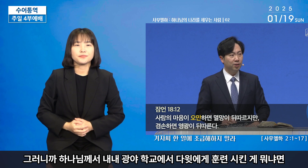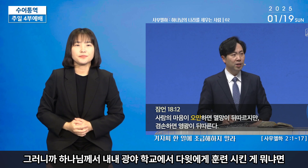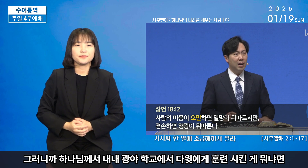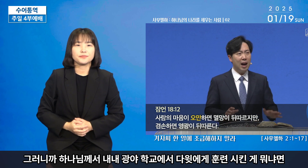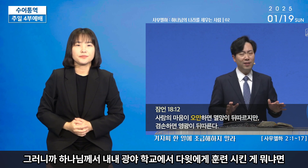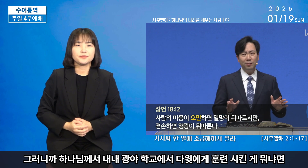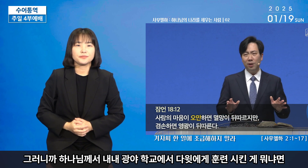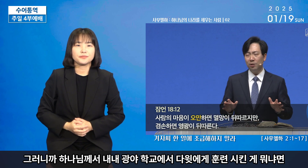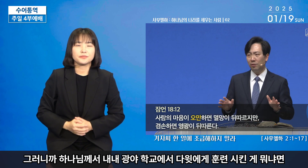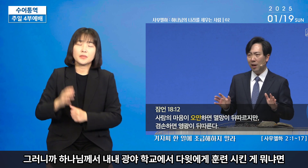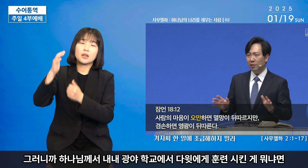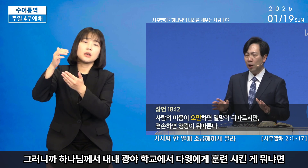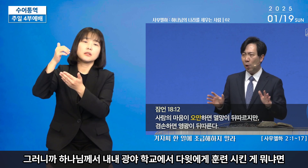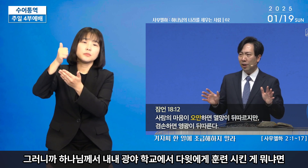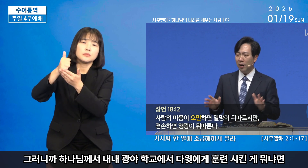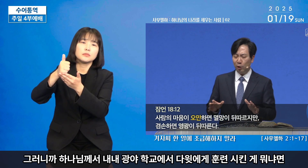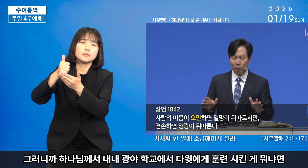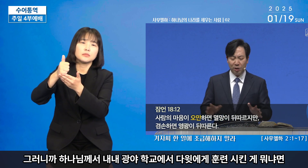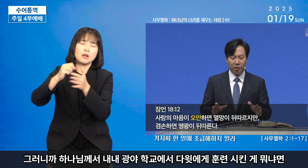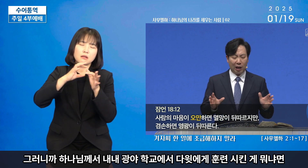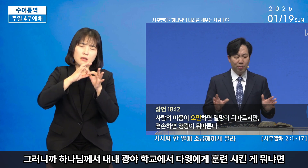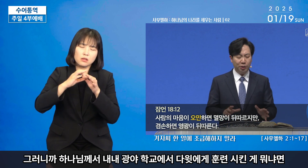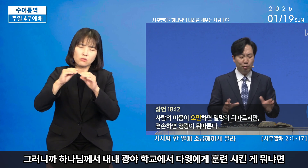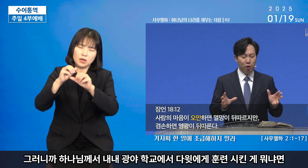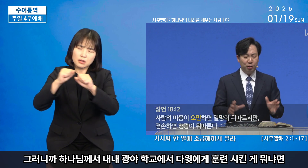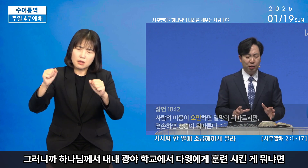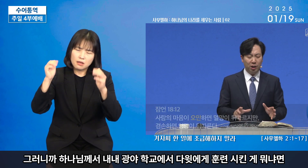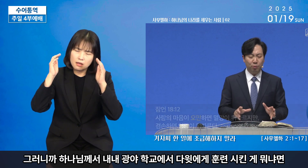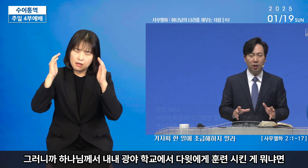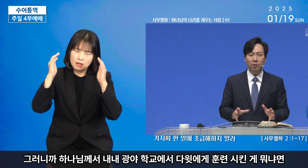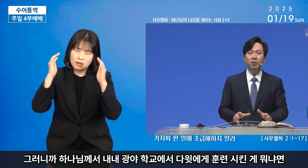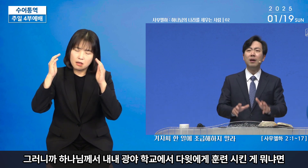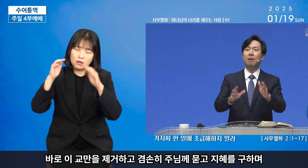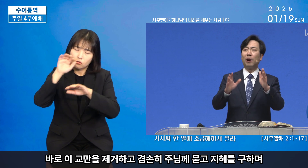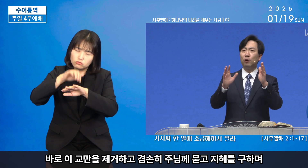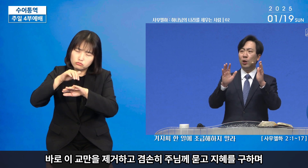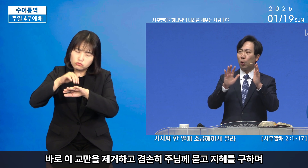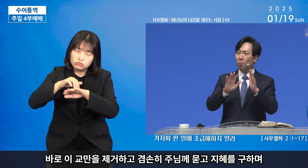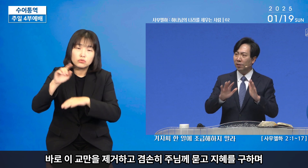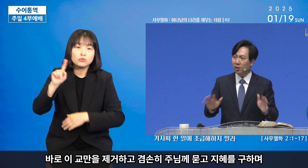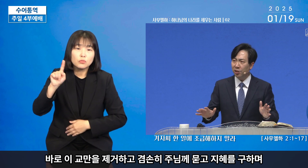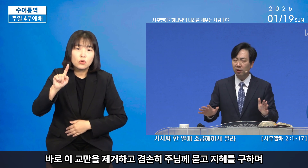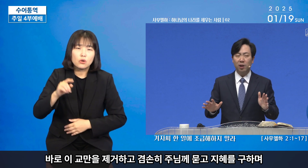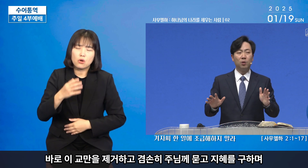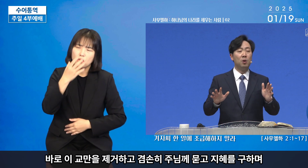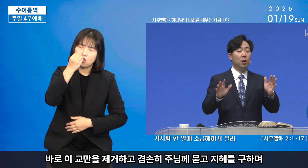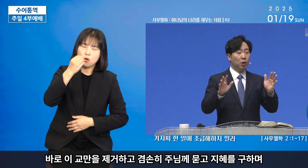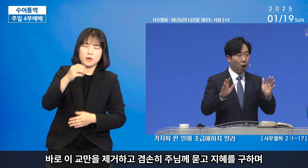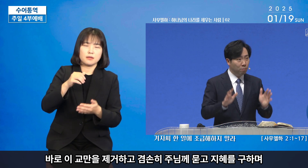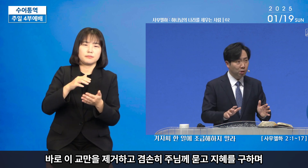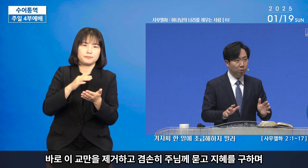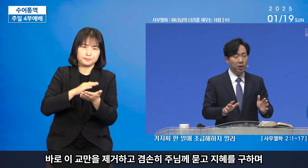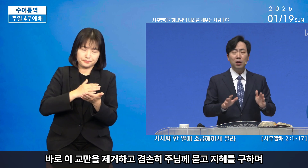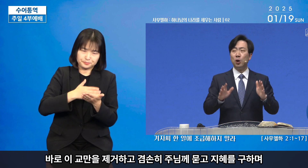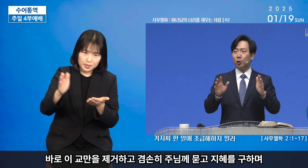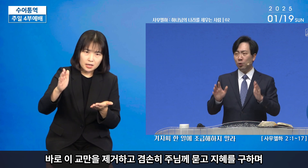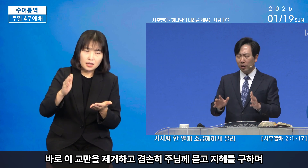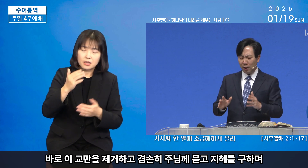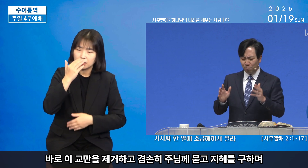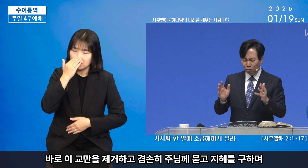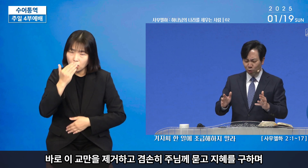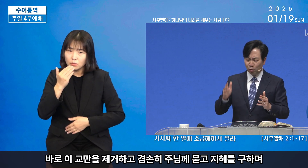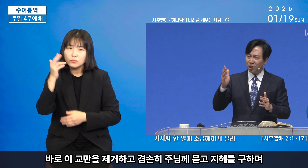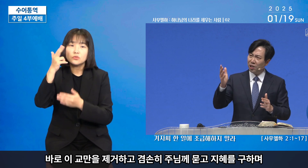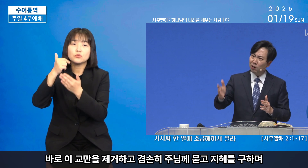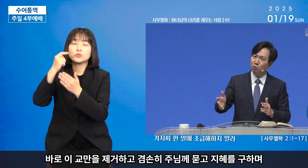뒤따른다. 그러니까 하나님께서 내내 광야 학교에서 다윗에게 훈련시킨 게 뭐냐면 바로 이 교만을 제거하고 겸손히